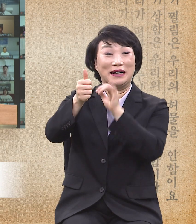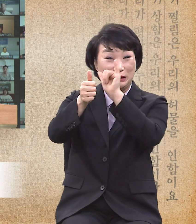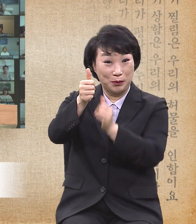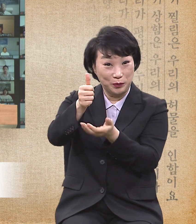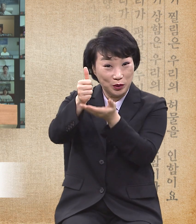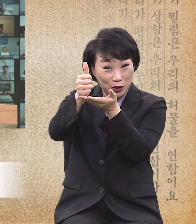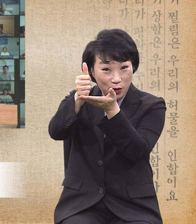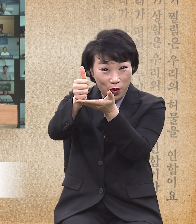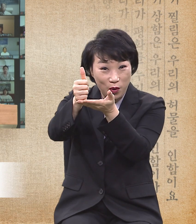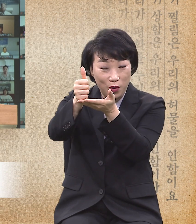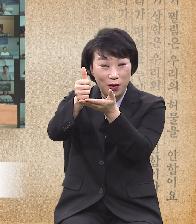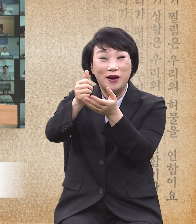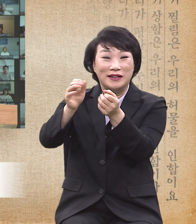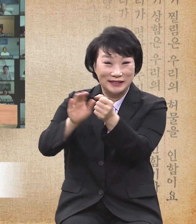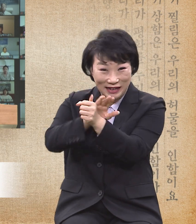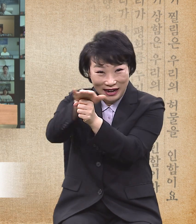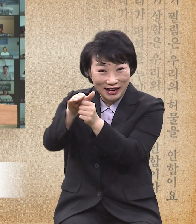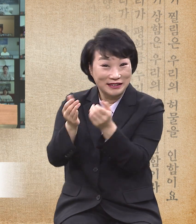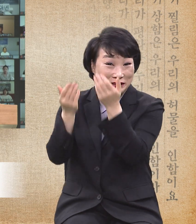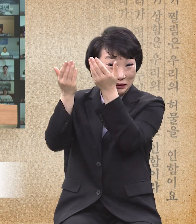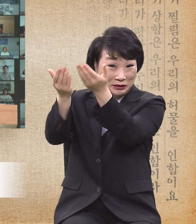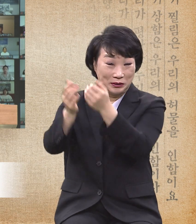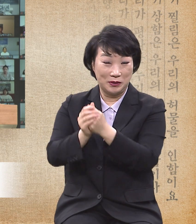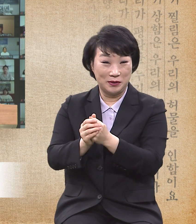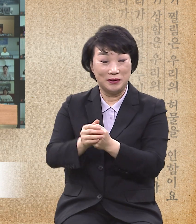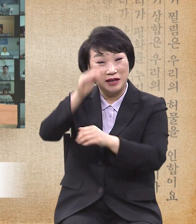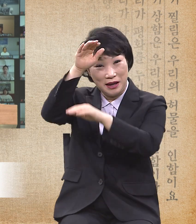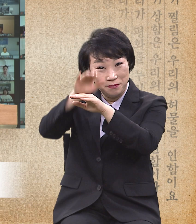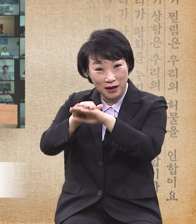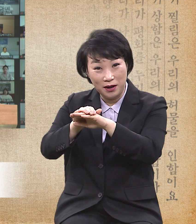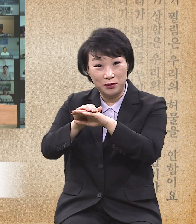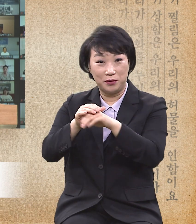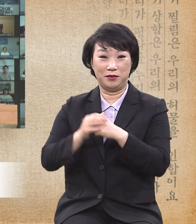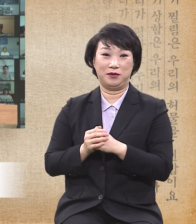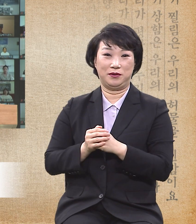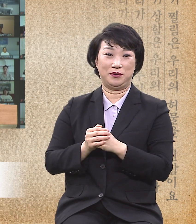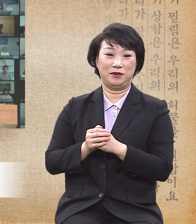섬기고 사랑하고 예배하고